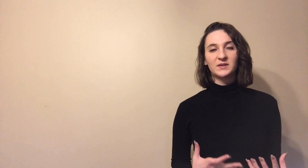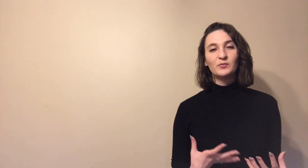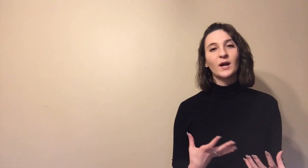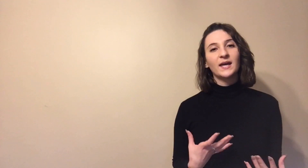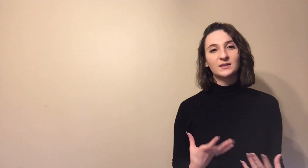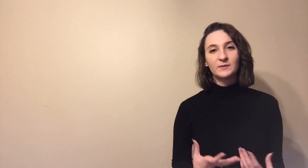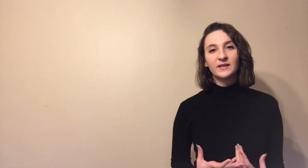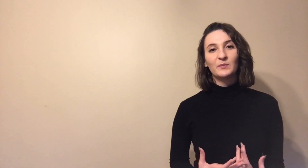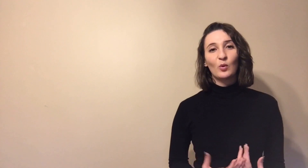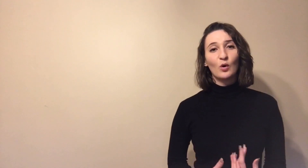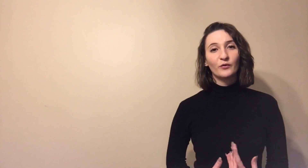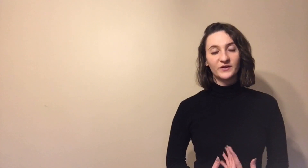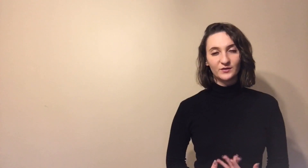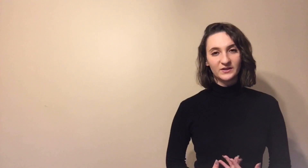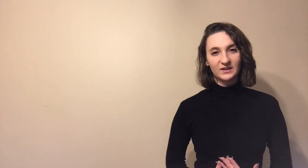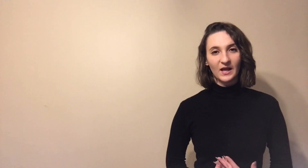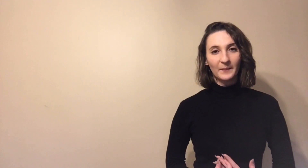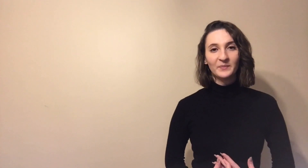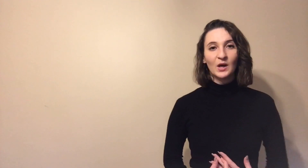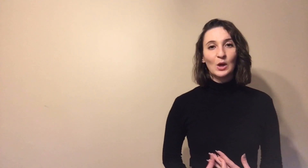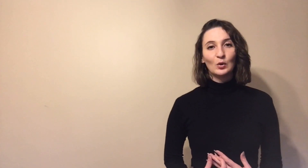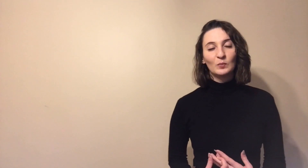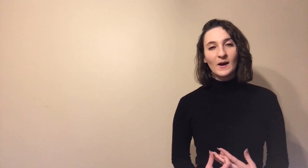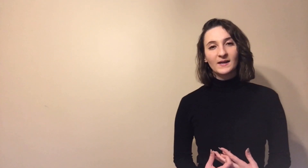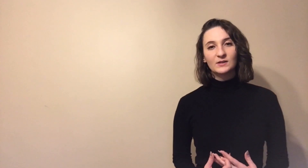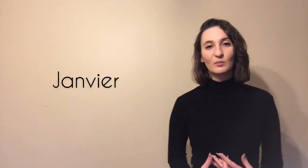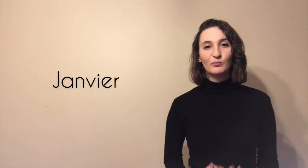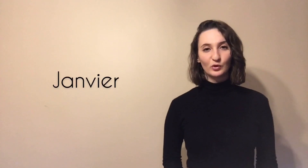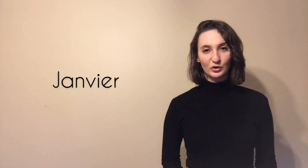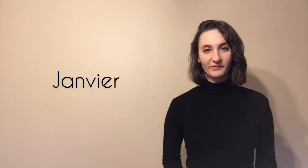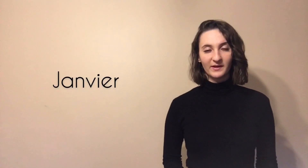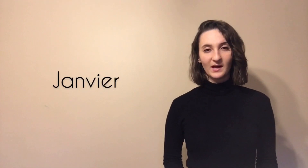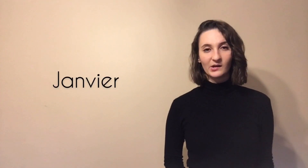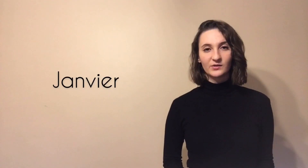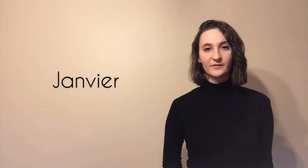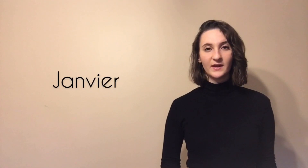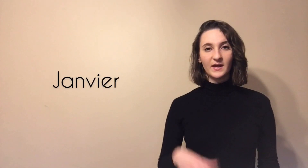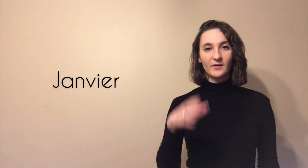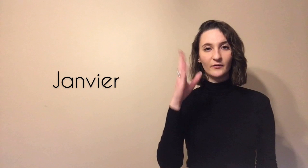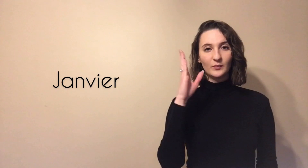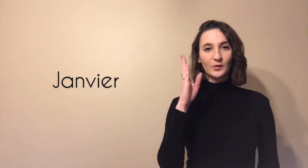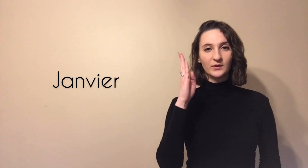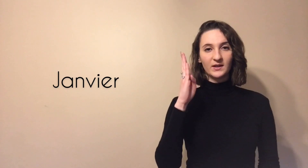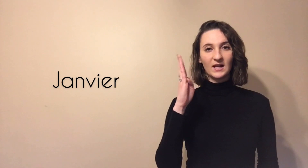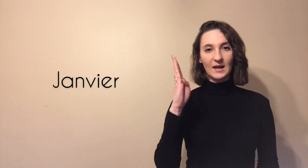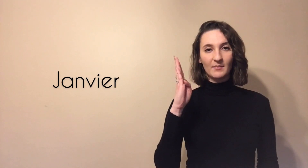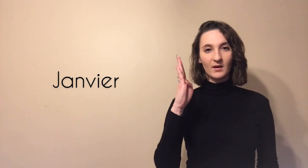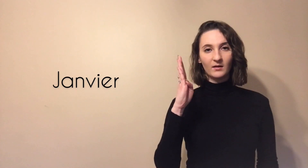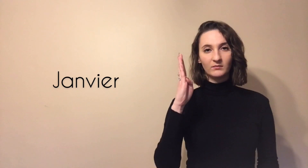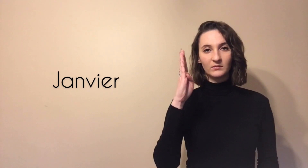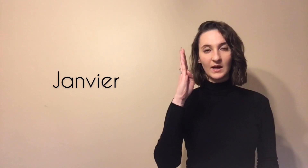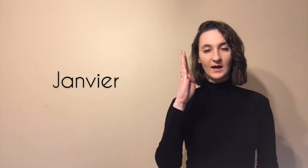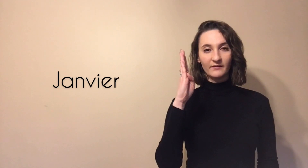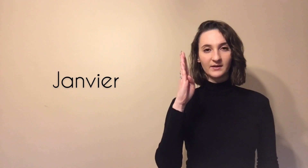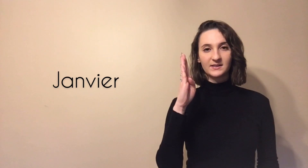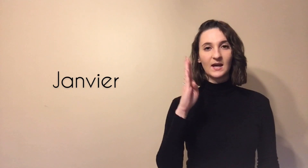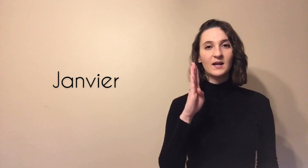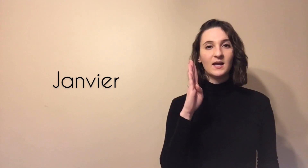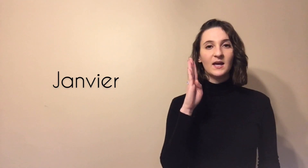pourrait expliquer pourquoi on fait ce signe-là. Donc, par exemple, pour janvier. Alors, janvier, vous prenez la main à la verticale et vous